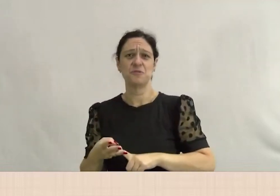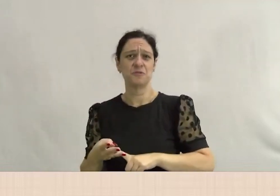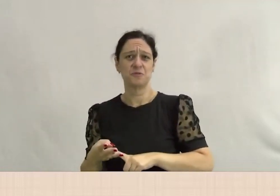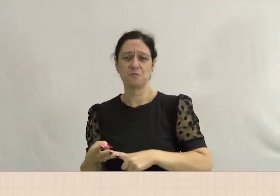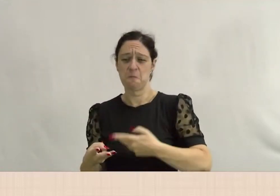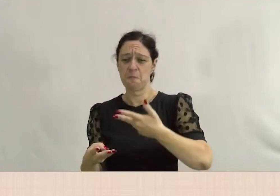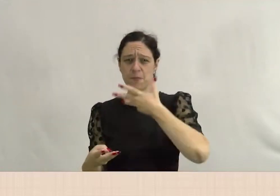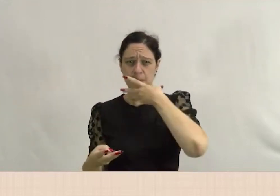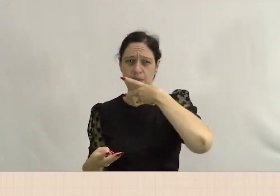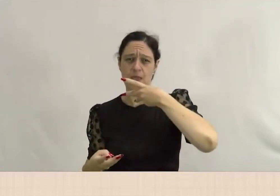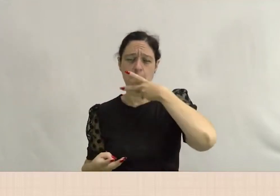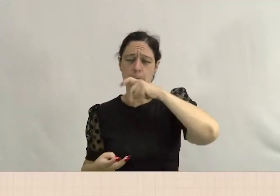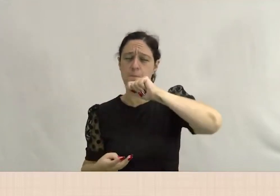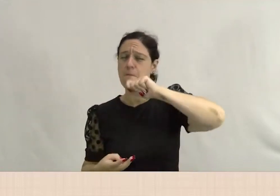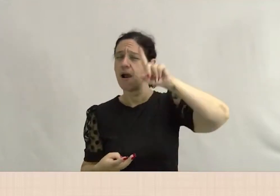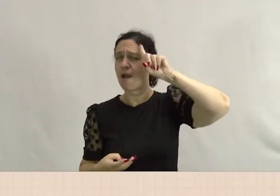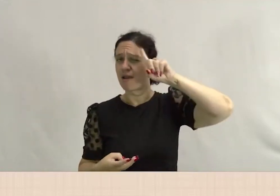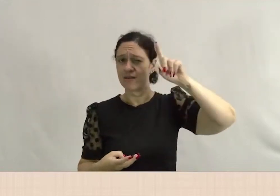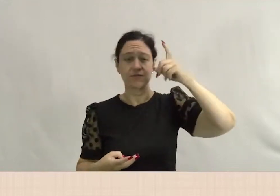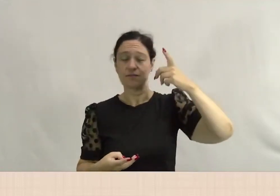da mentira.